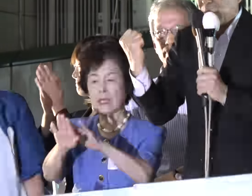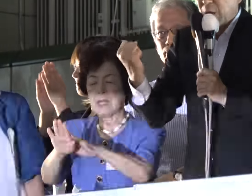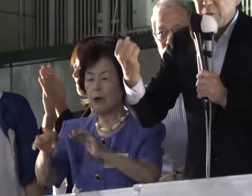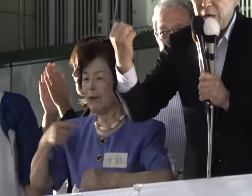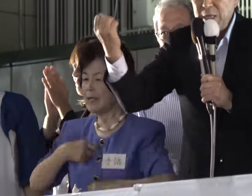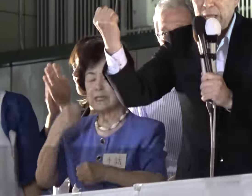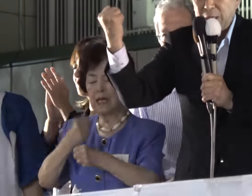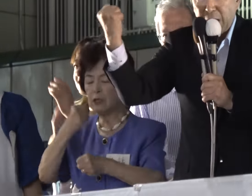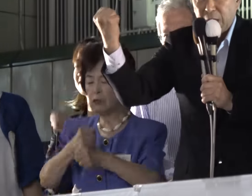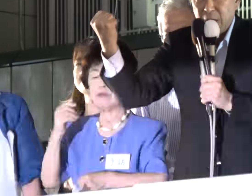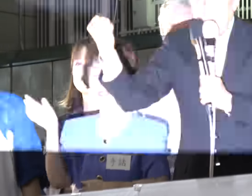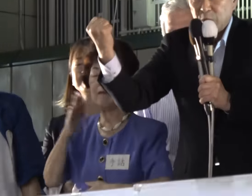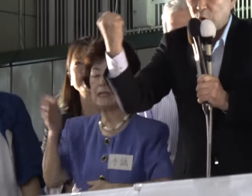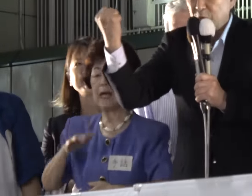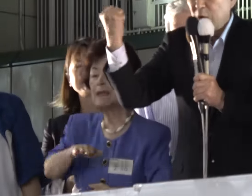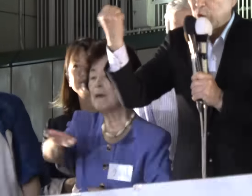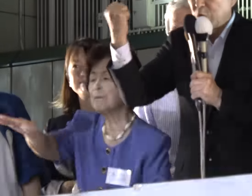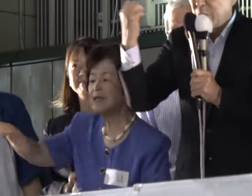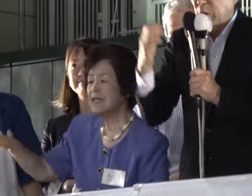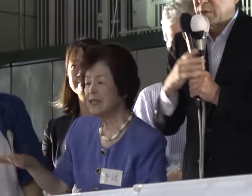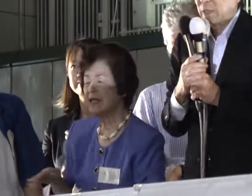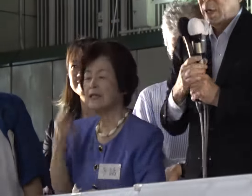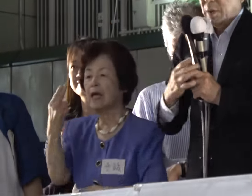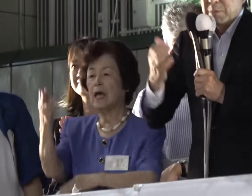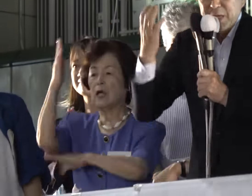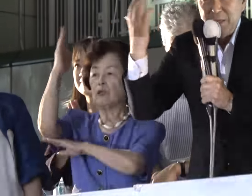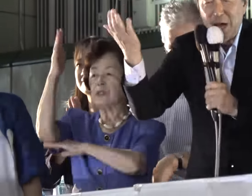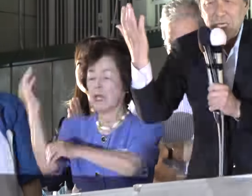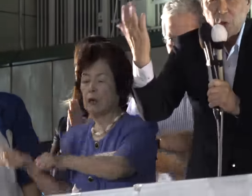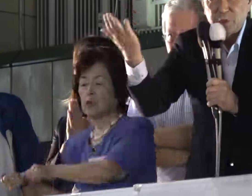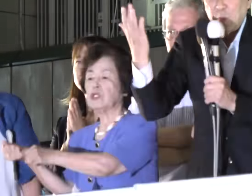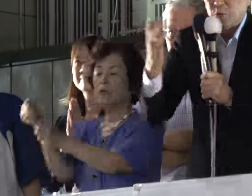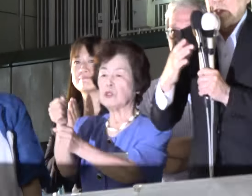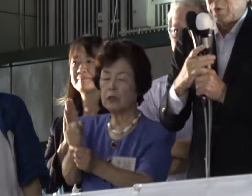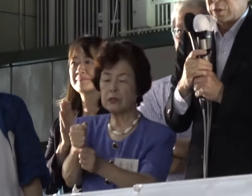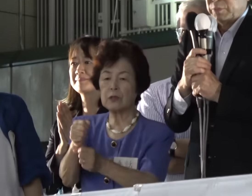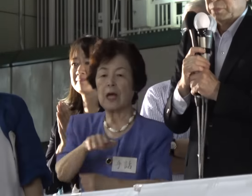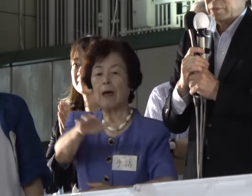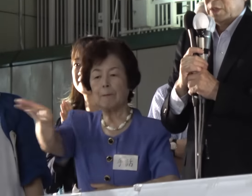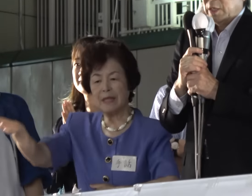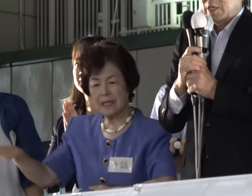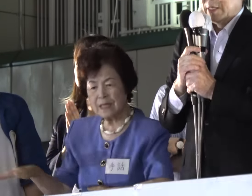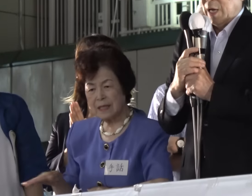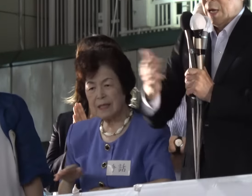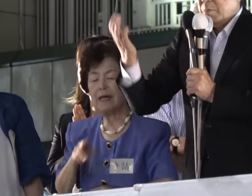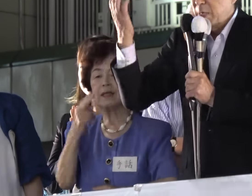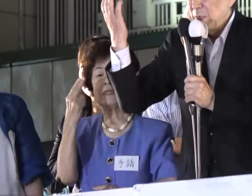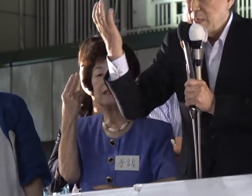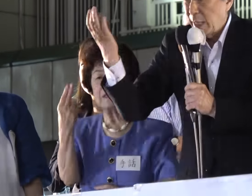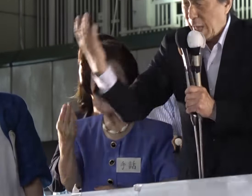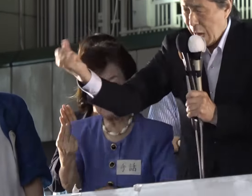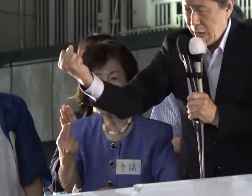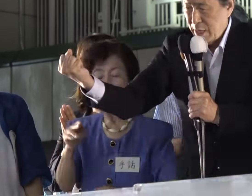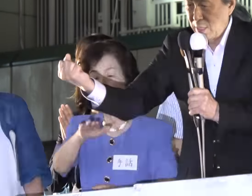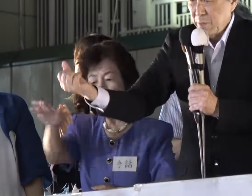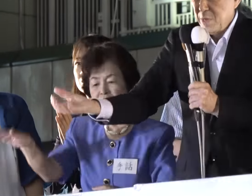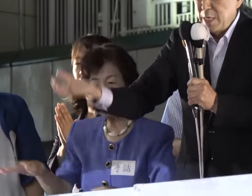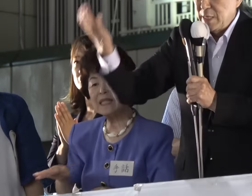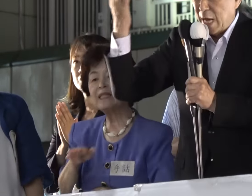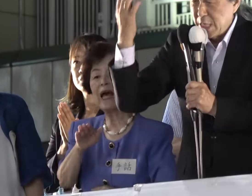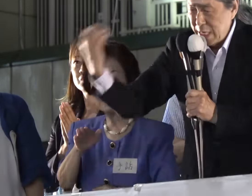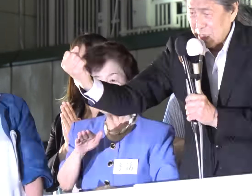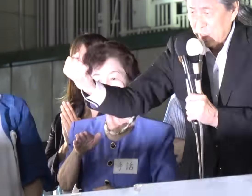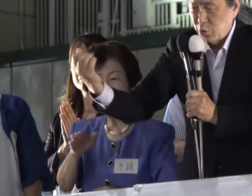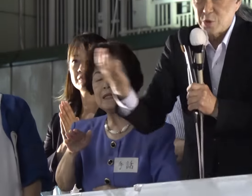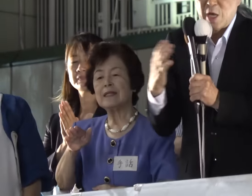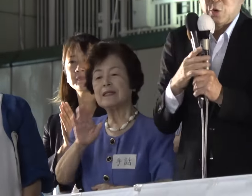ゃない、みんなで都政を取り戻す、みんなに都政を取り戻す。いいですか、みんなで、みん